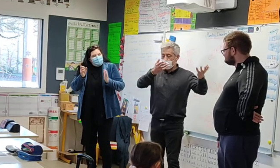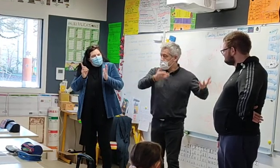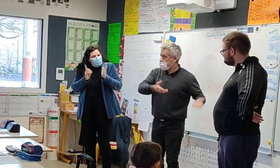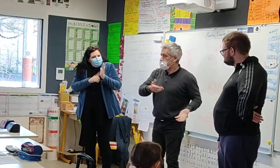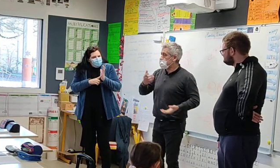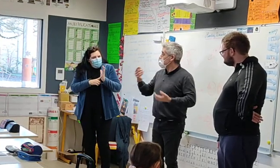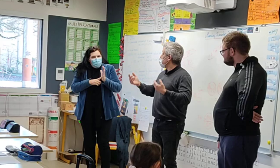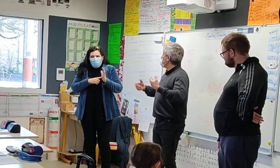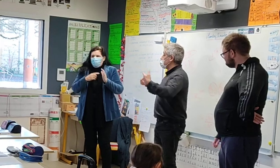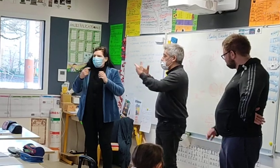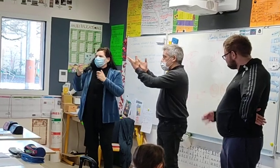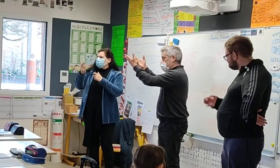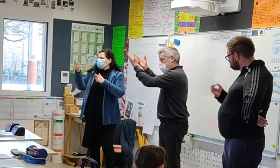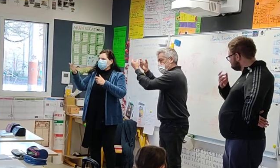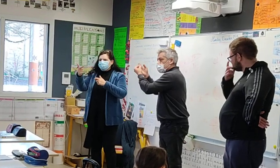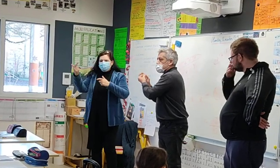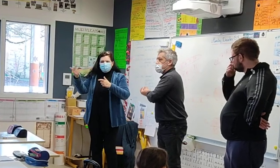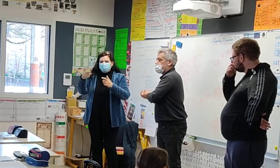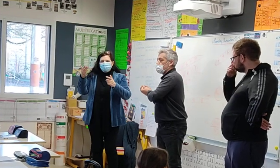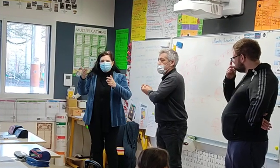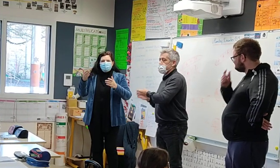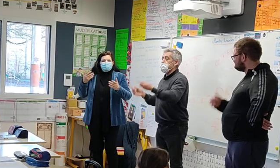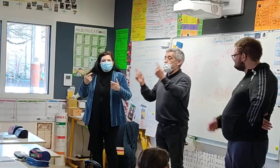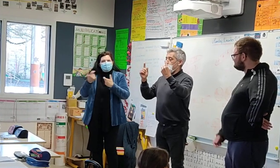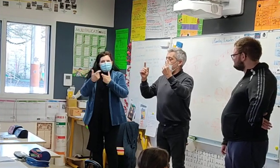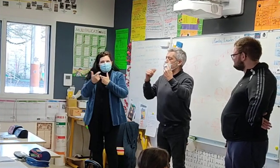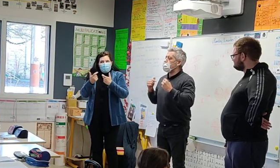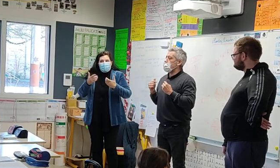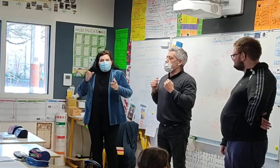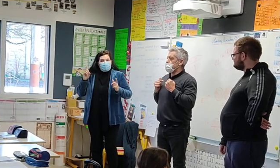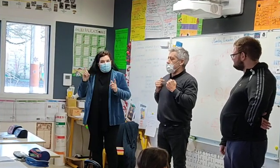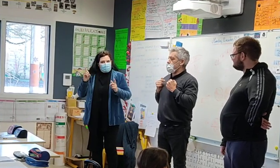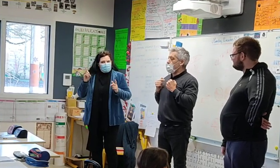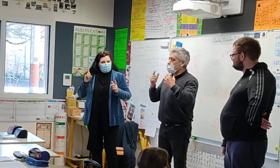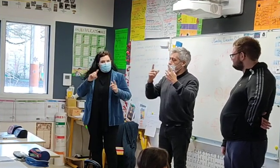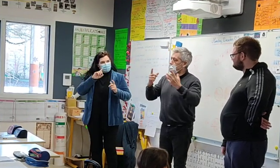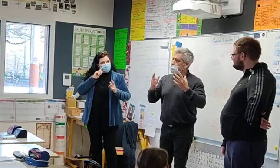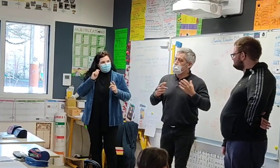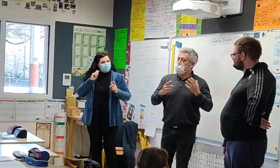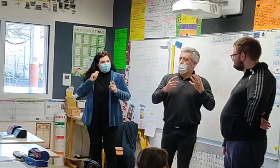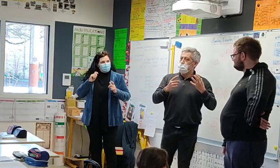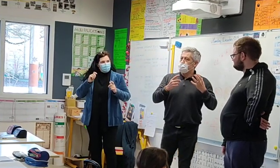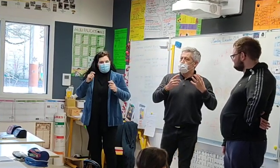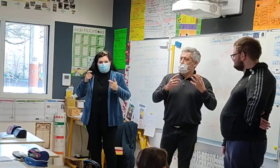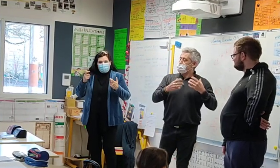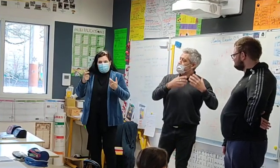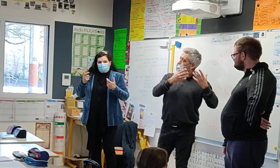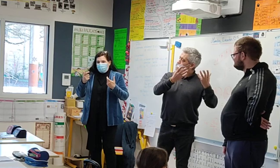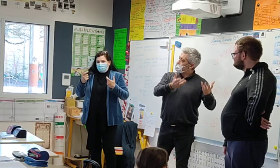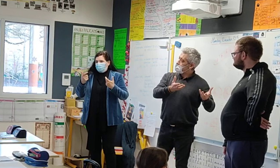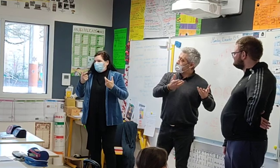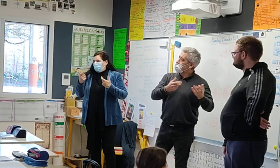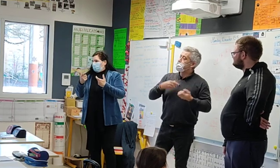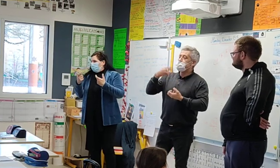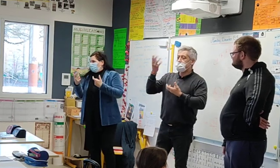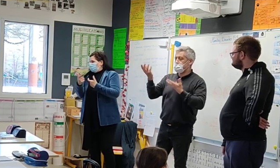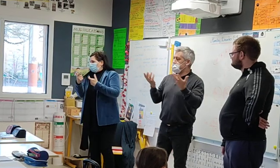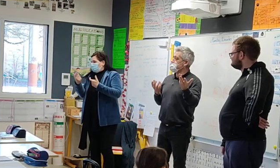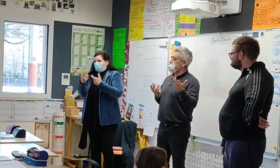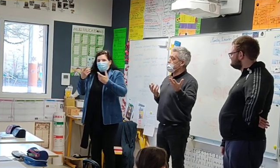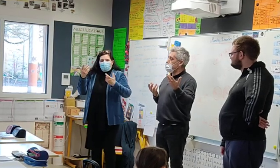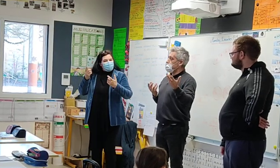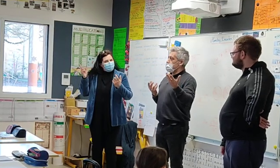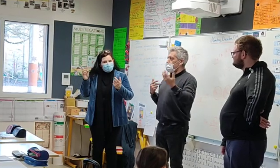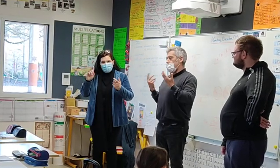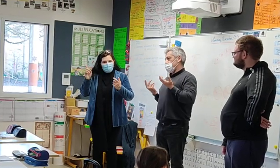C'est une blague. C'est quelque chose qui fait rigoler. En aucun cas, on rigole de la façon de faire, des